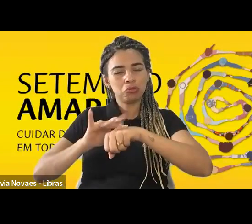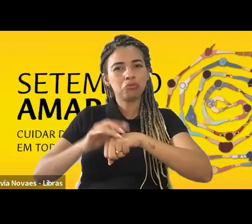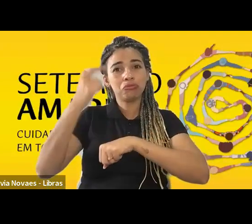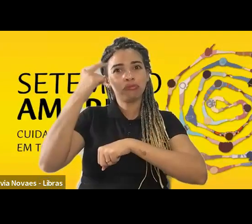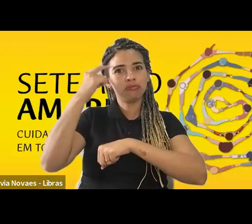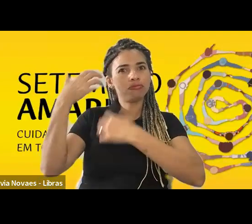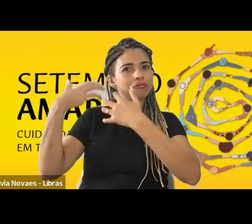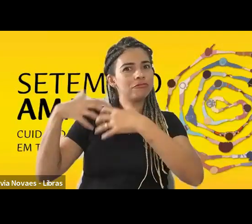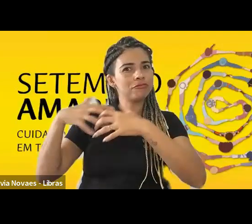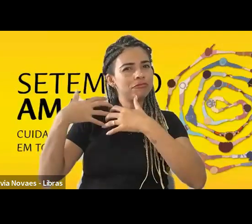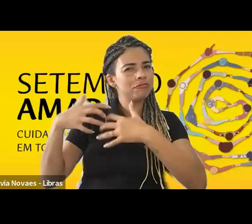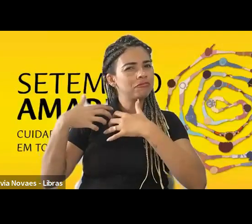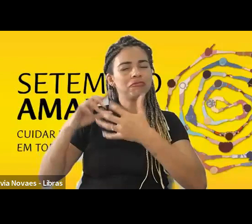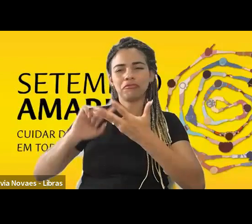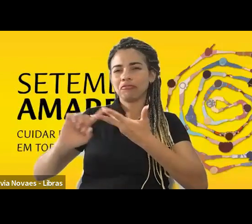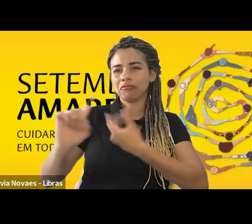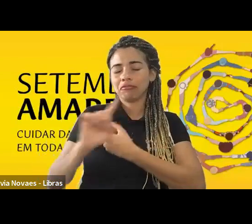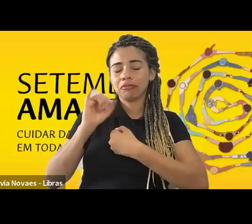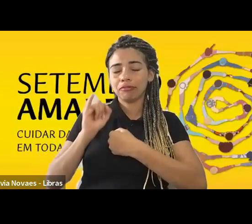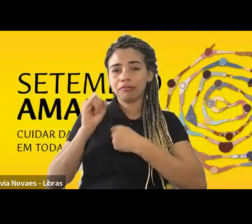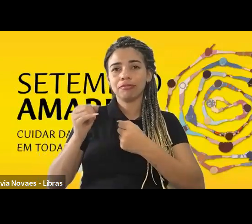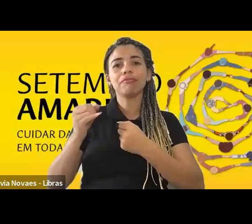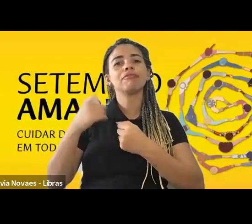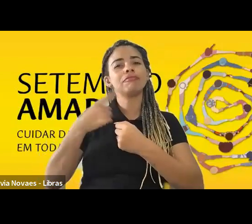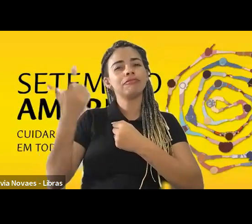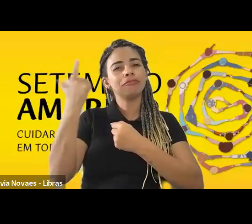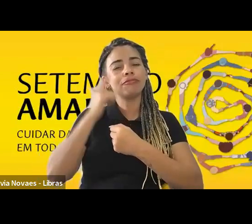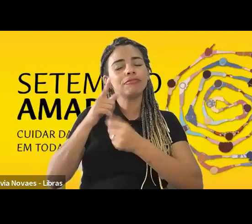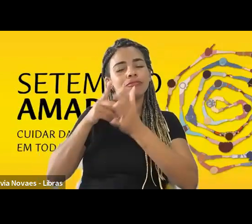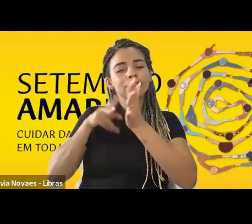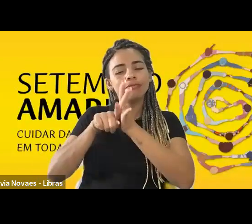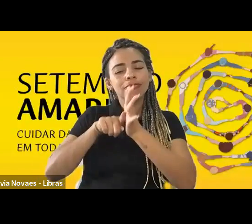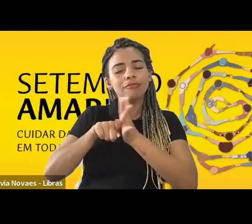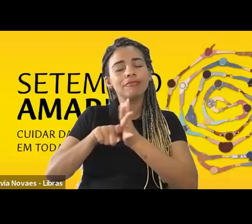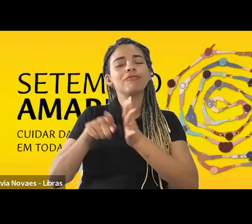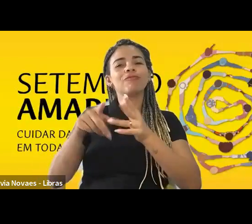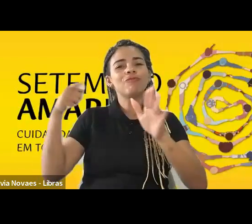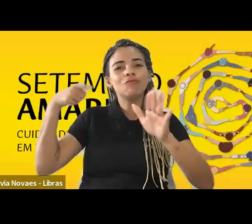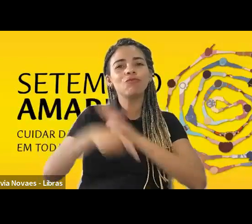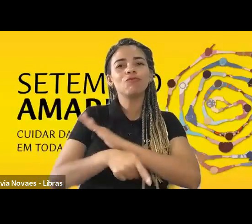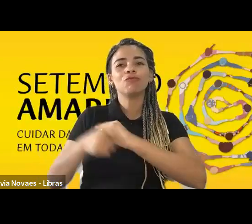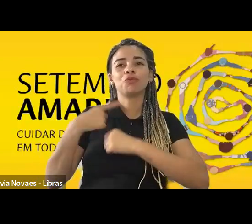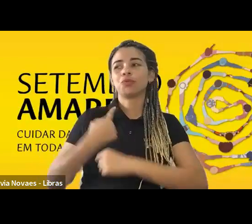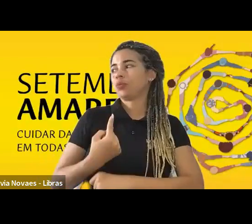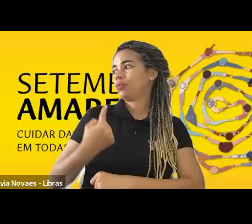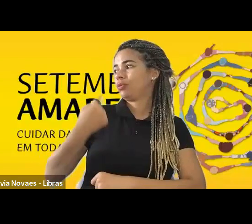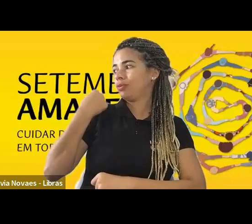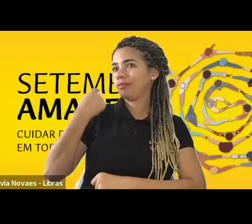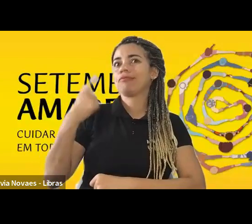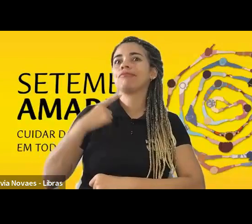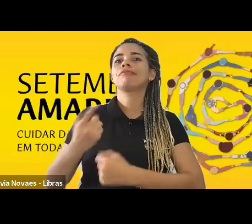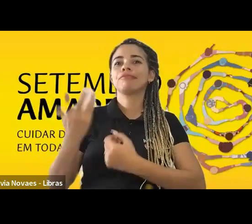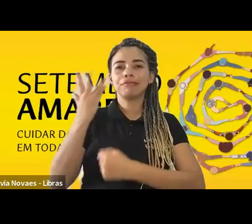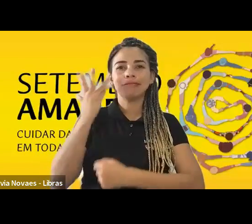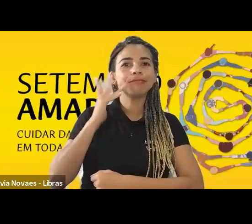psíquica, se nós olharmos com uma lupa, é possível que lá na infância e adolescência a gente conseguisse reconhecer sinais muito precoces que